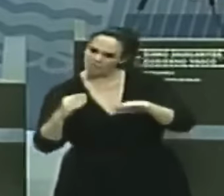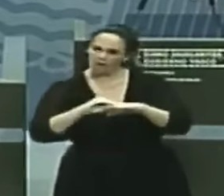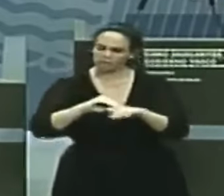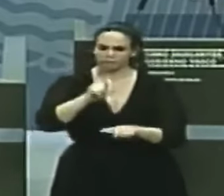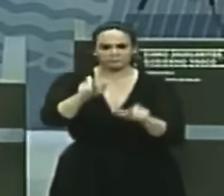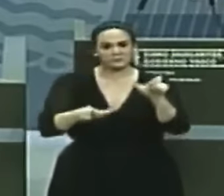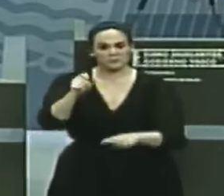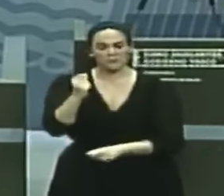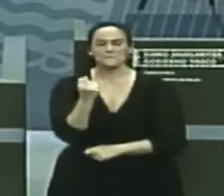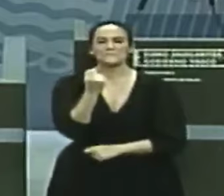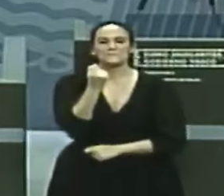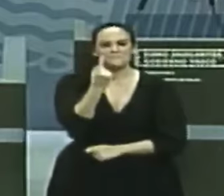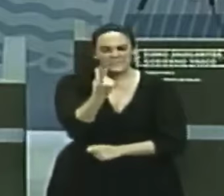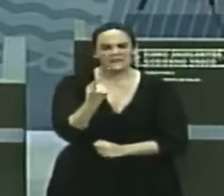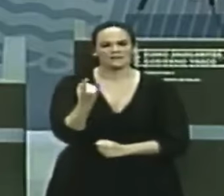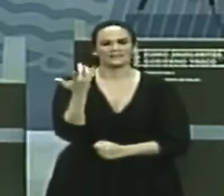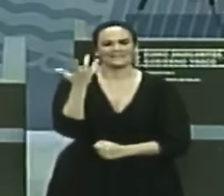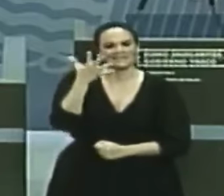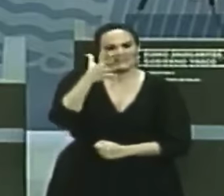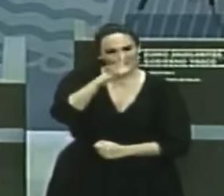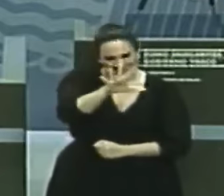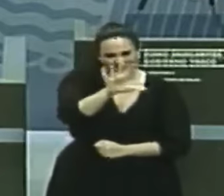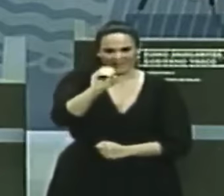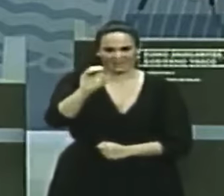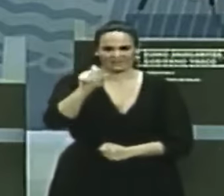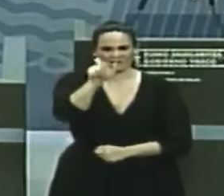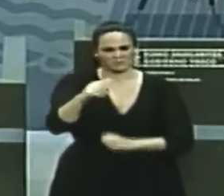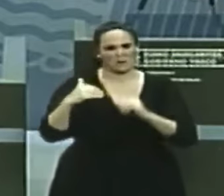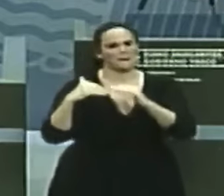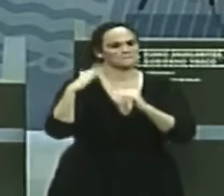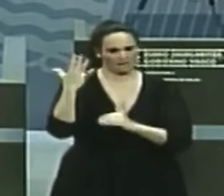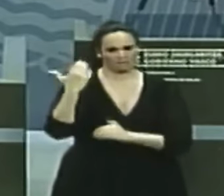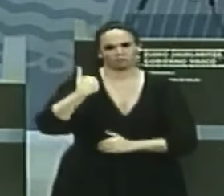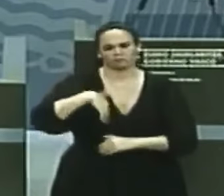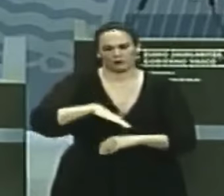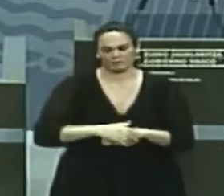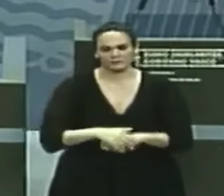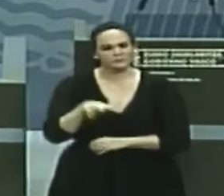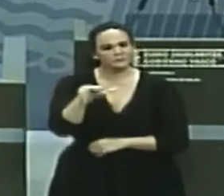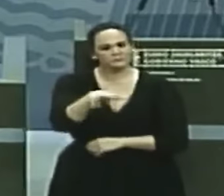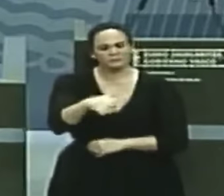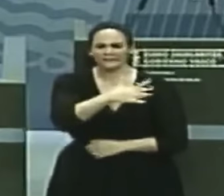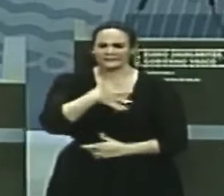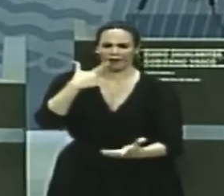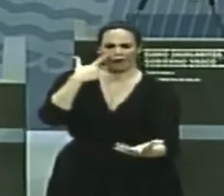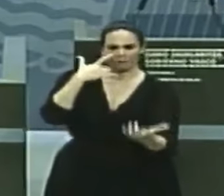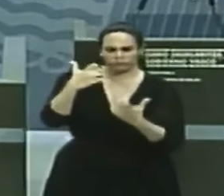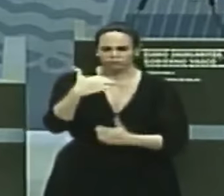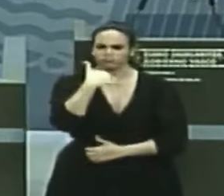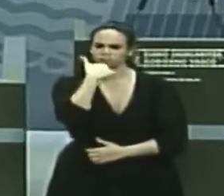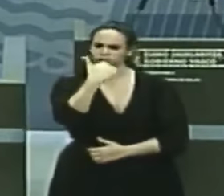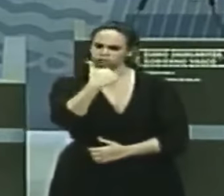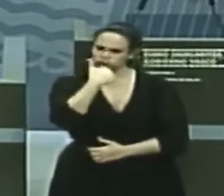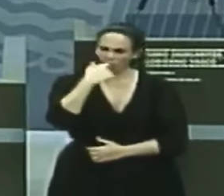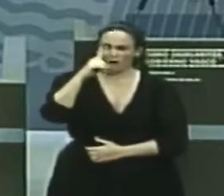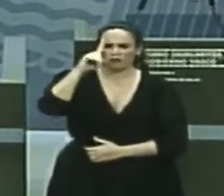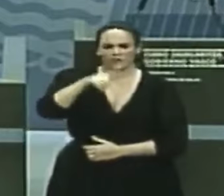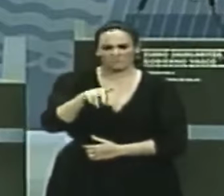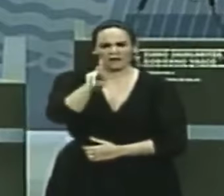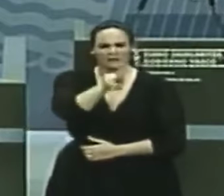milla eta post de un baño gay hago dirá me gustaría subrayar otro dato al que se hace mención